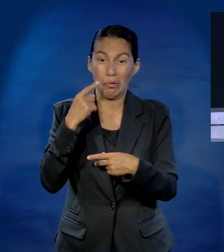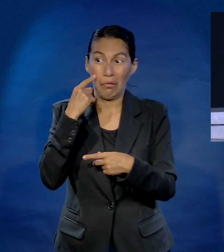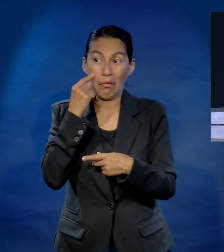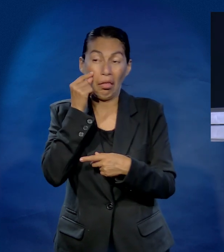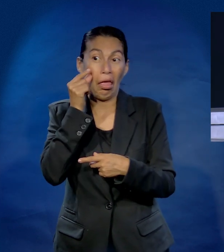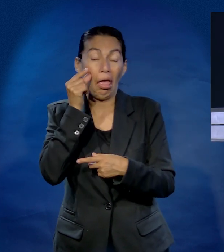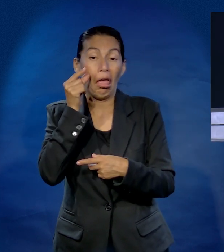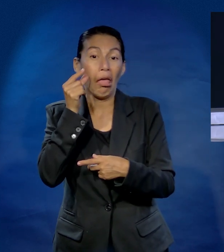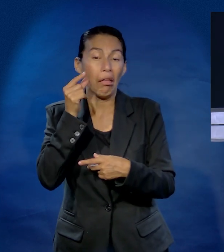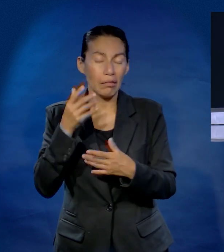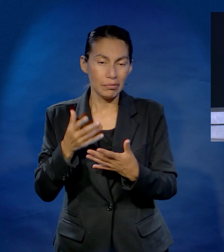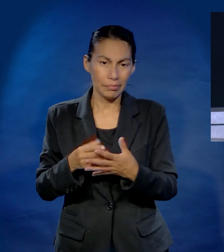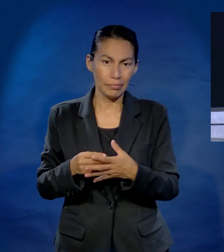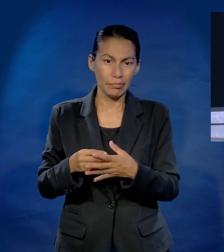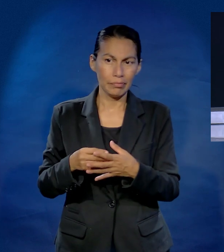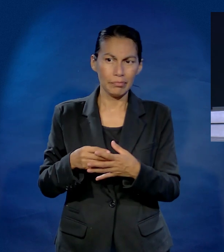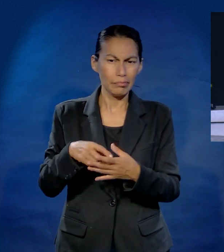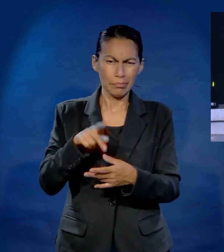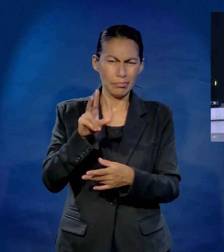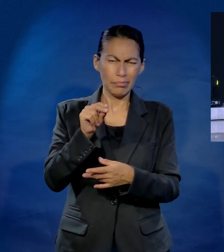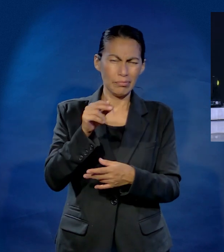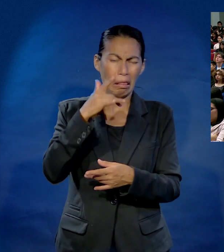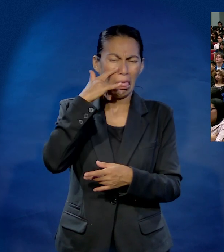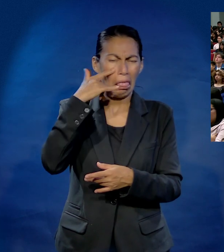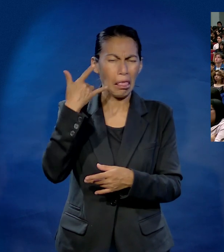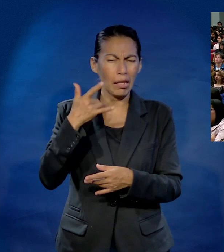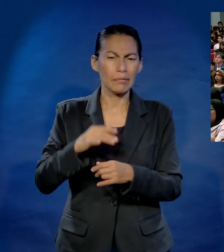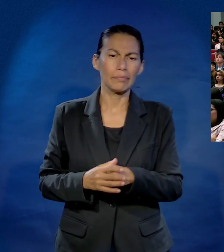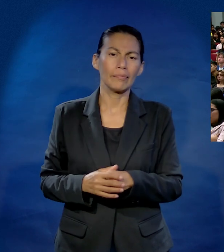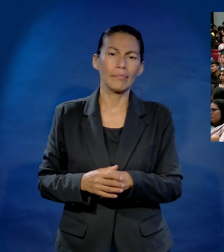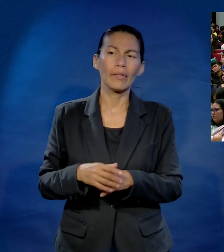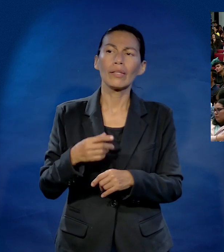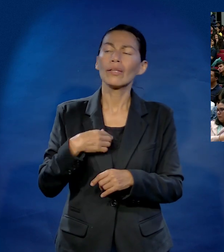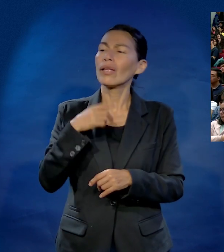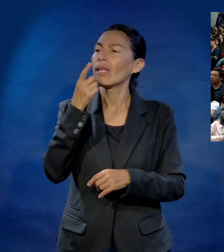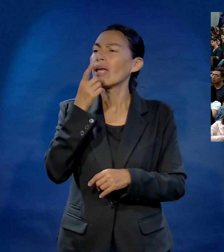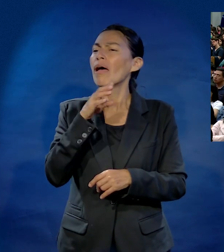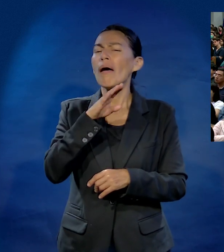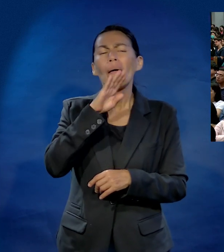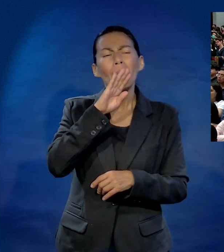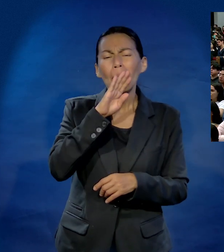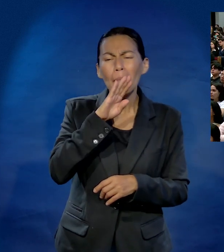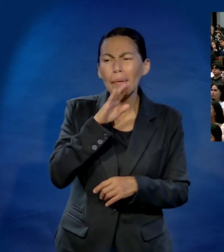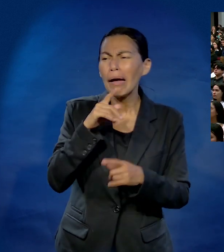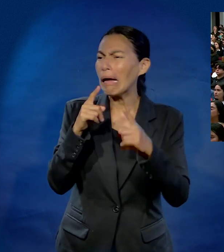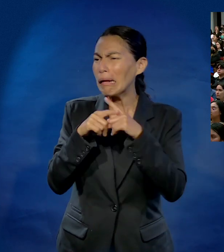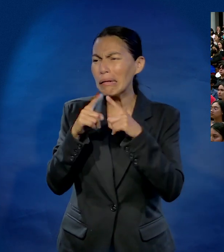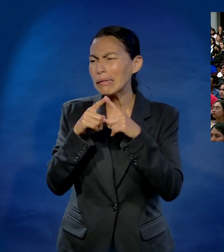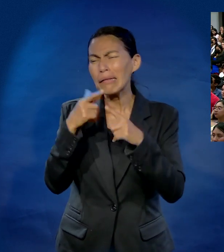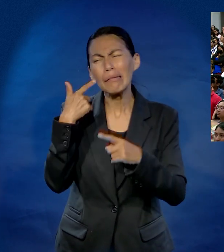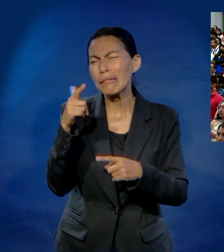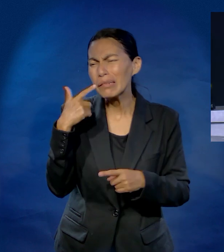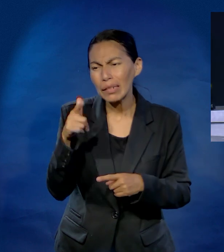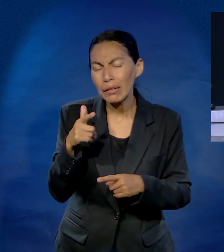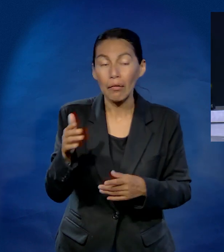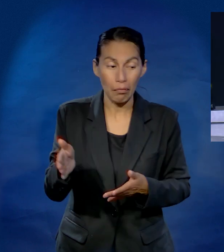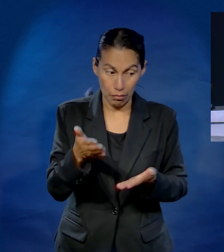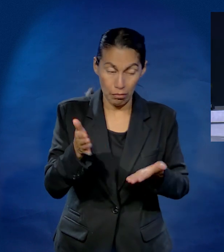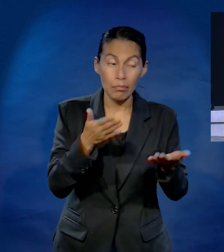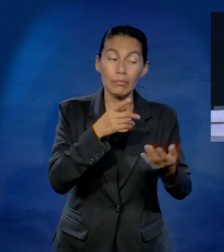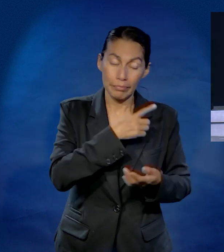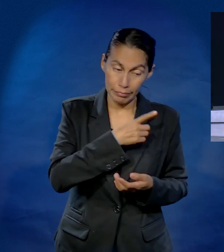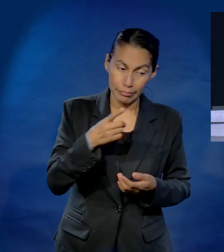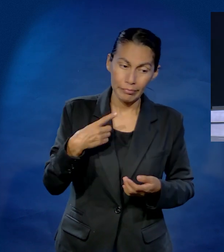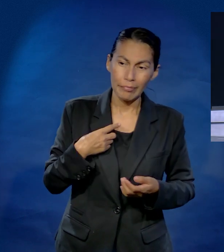de la iglesia por atrás. Y yo no quería ir porque yo sentía que todos iban a ver mi volcán. ¡Cuál! Ni se veía. Pero uno siente eso